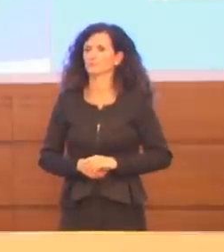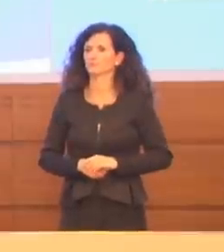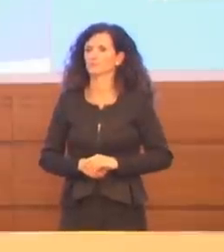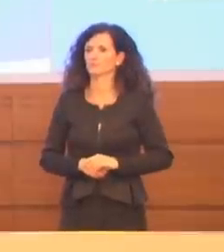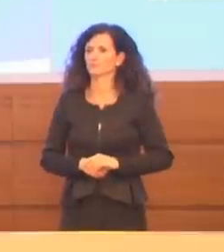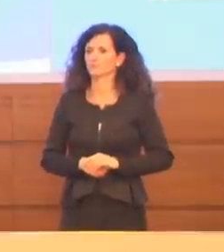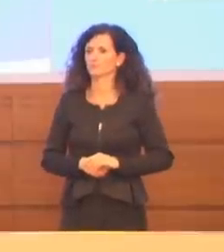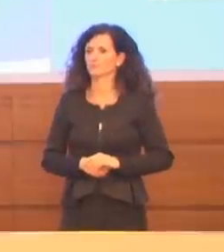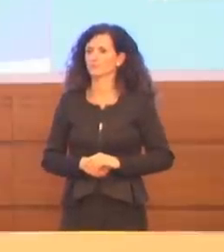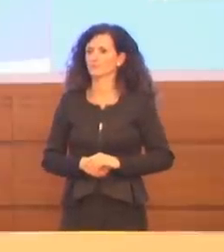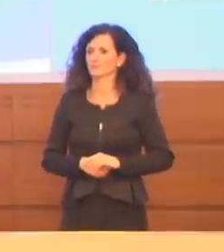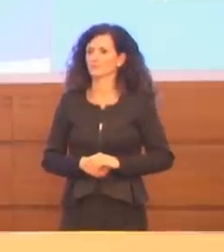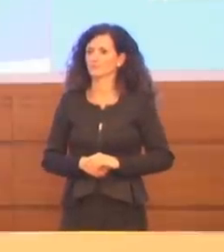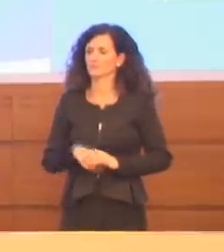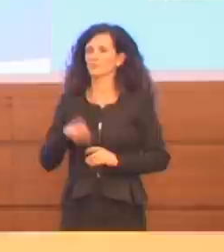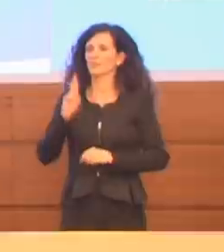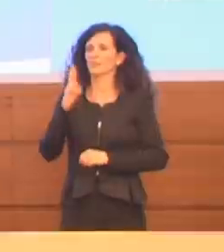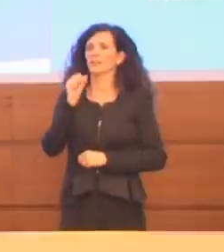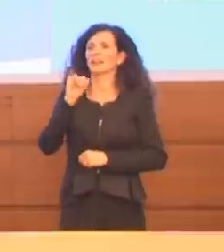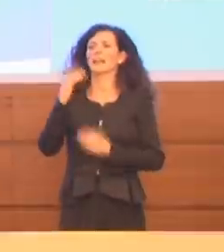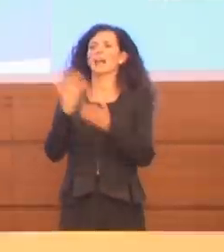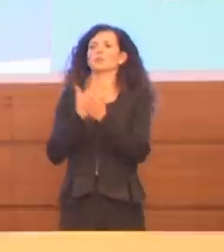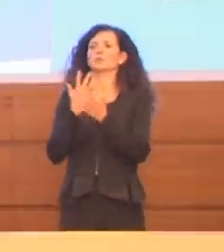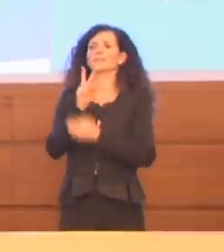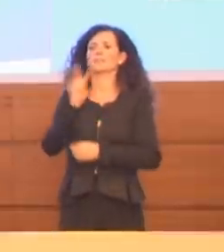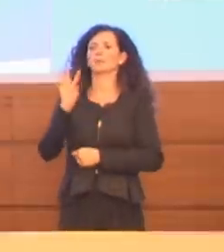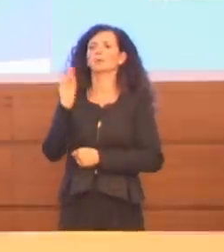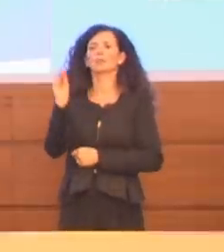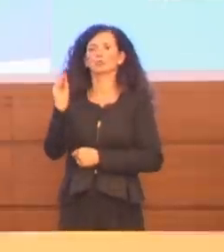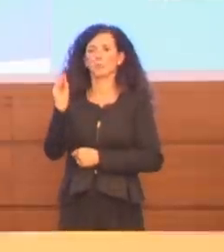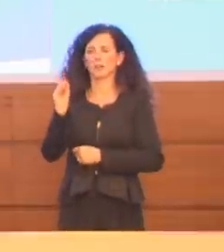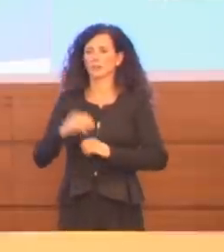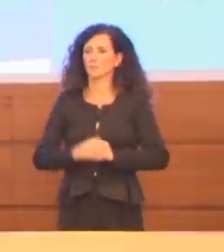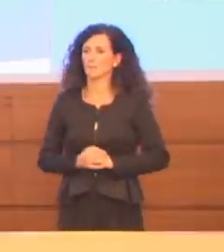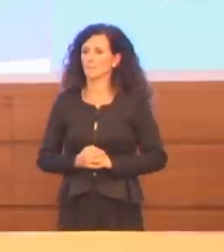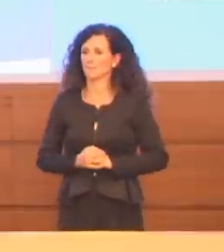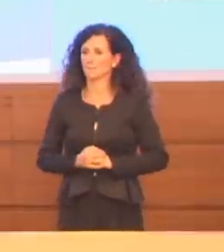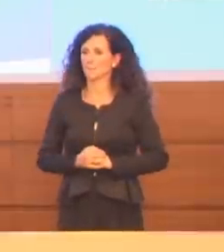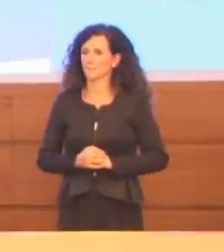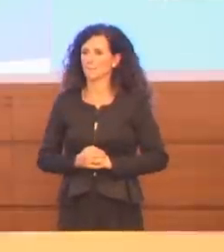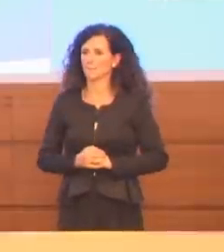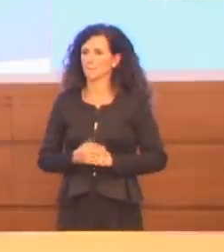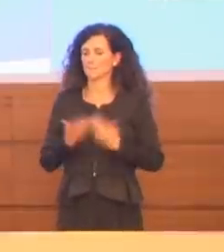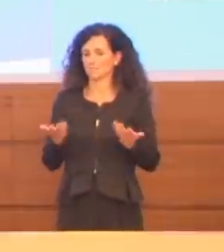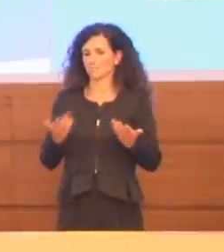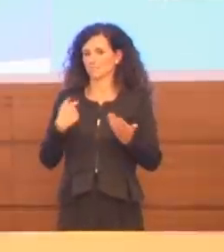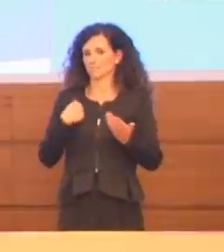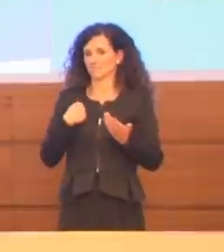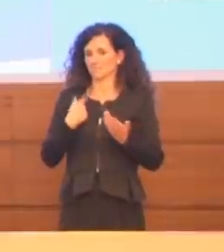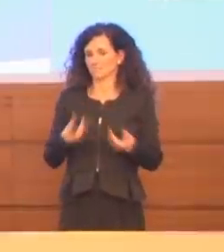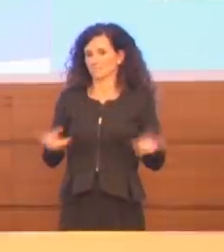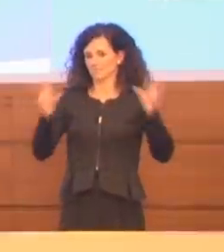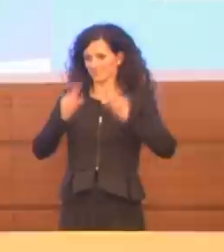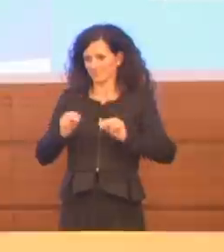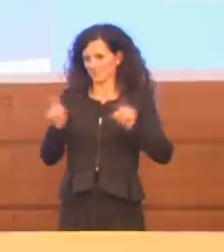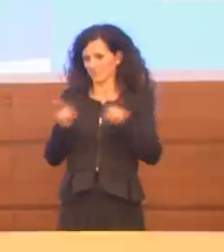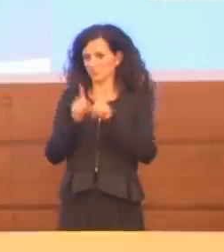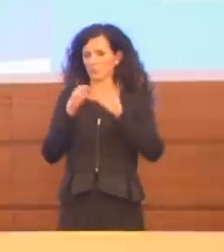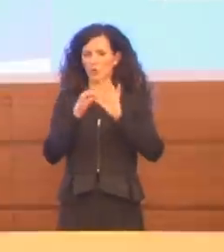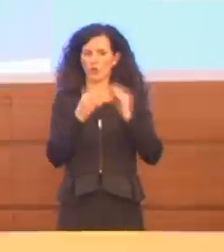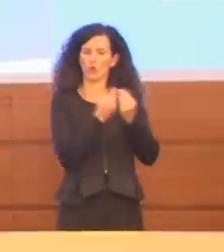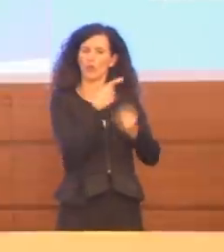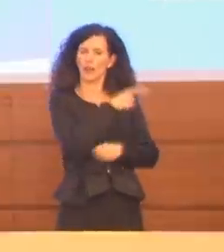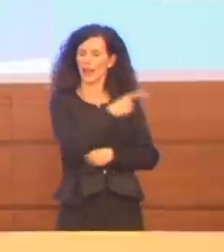per angela caponnetto rainews24 io rinnovo anche come il mio collega